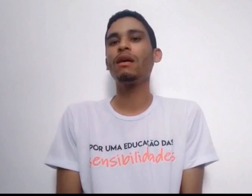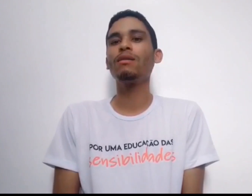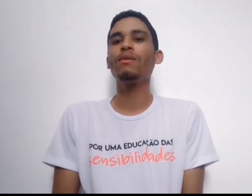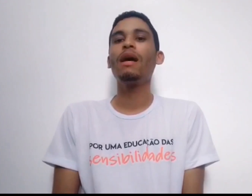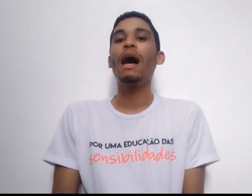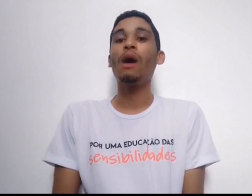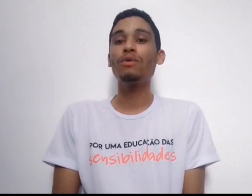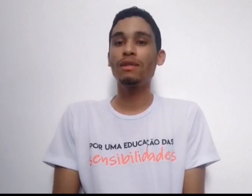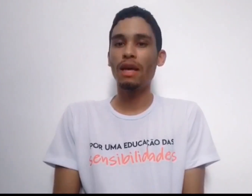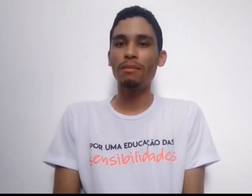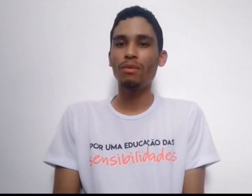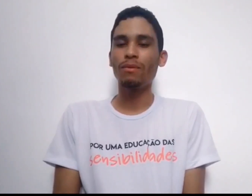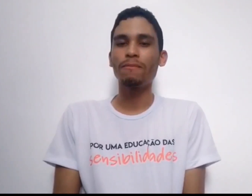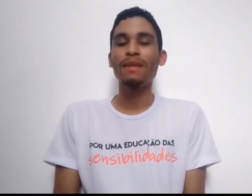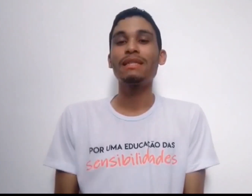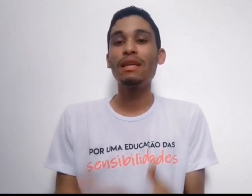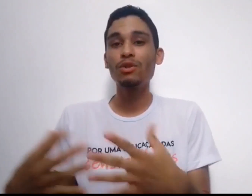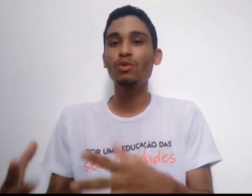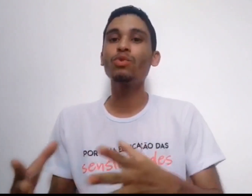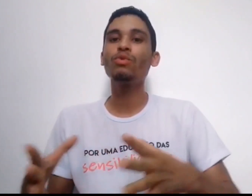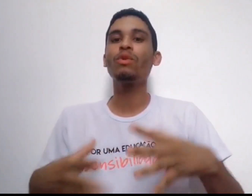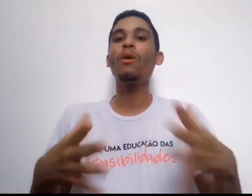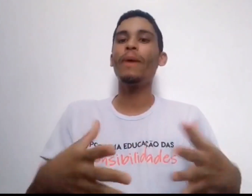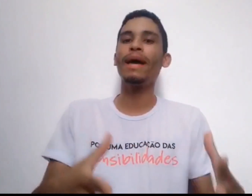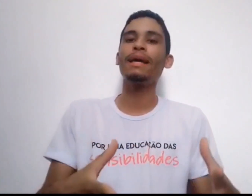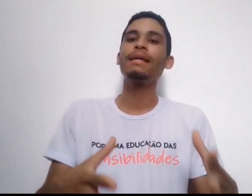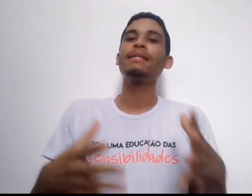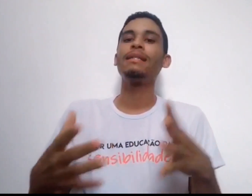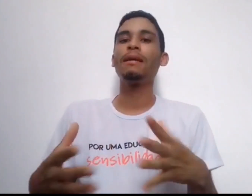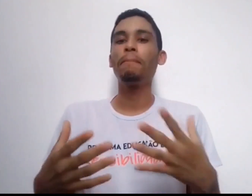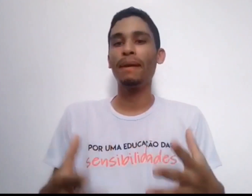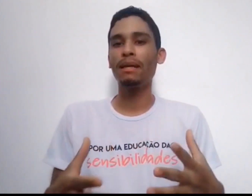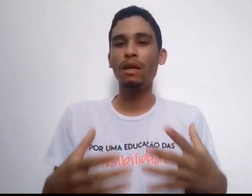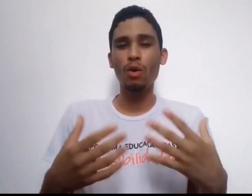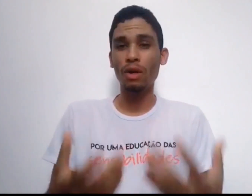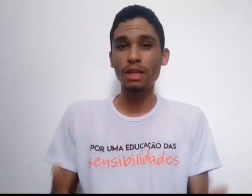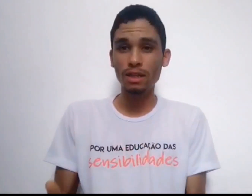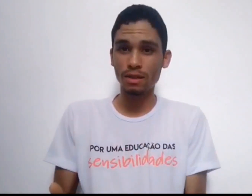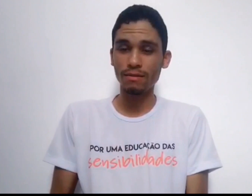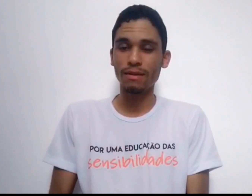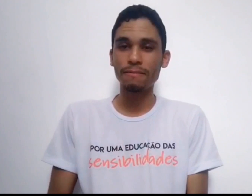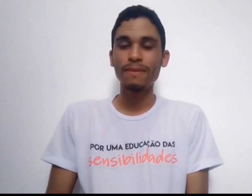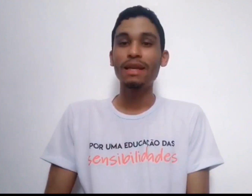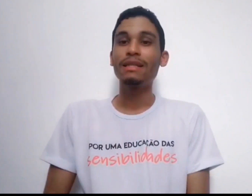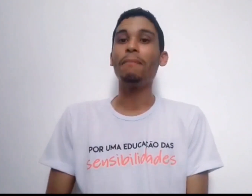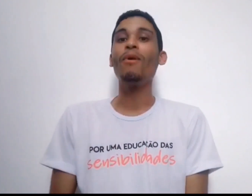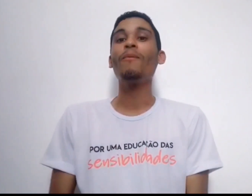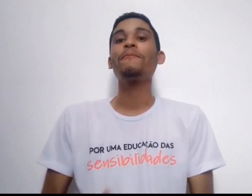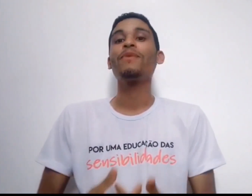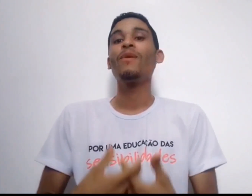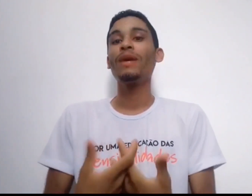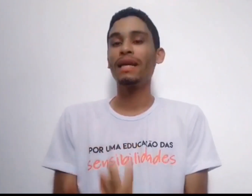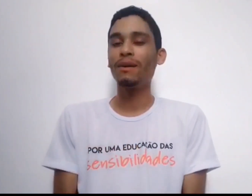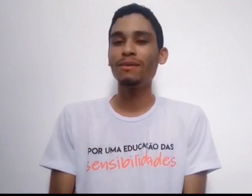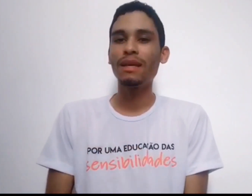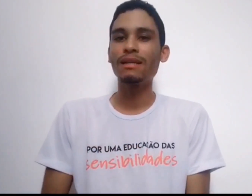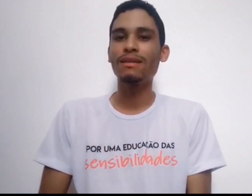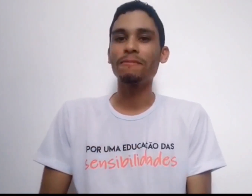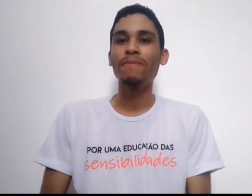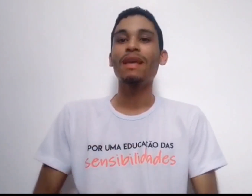dano ao cérebro. Ser surdo não é ter perda cognitiva, tá bom? O que é que acontece?